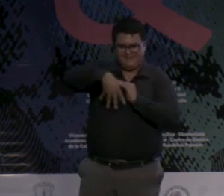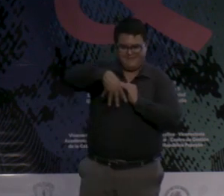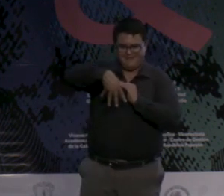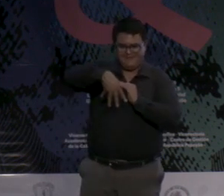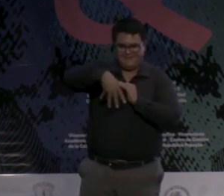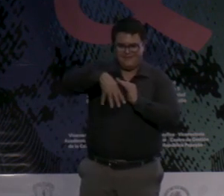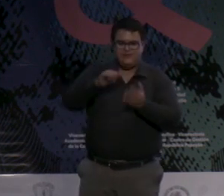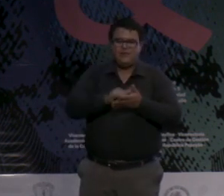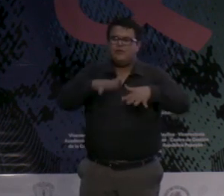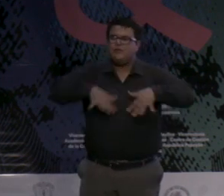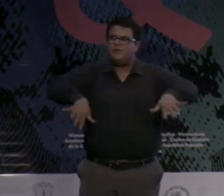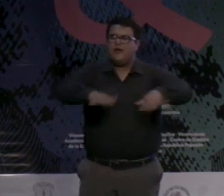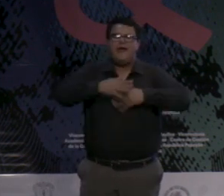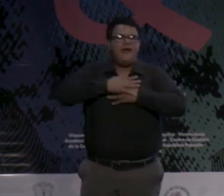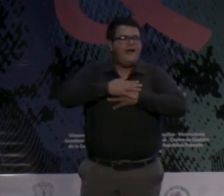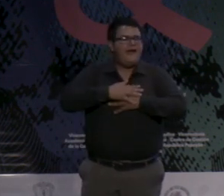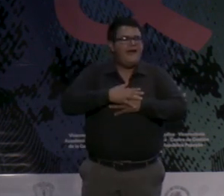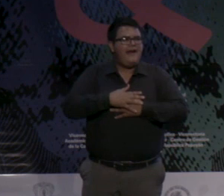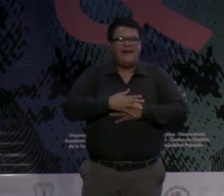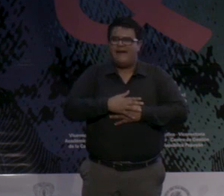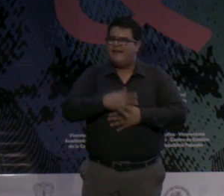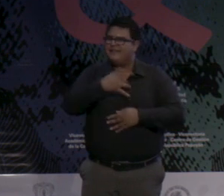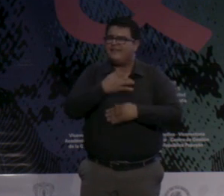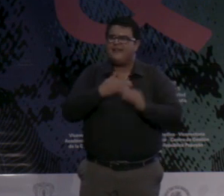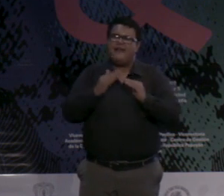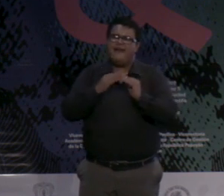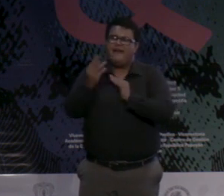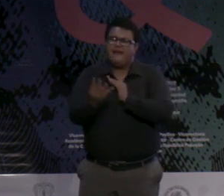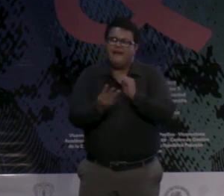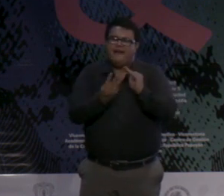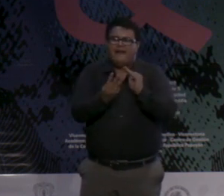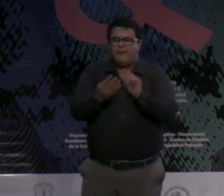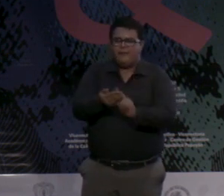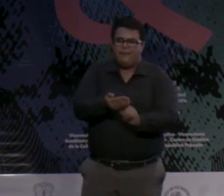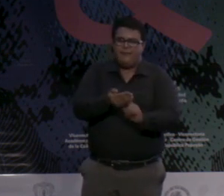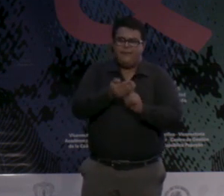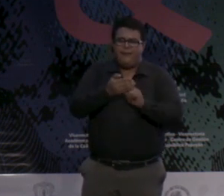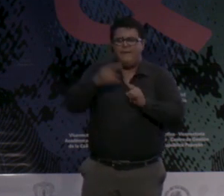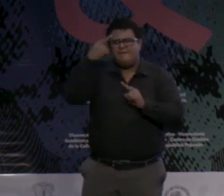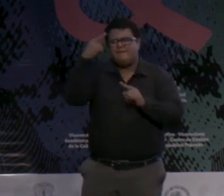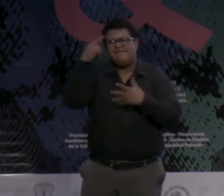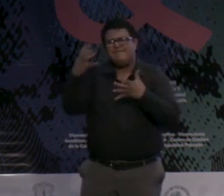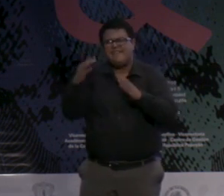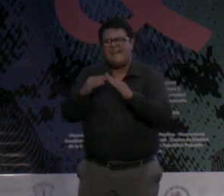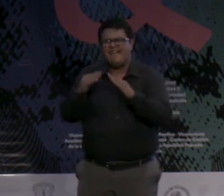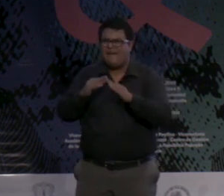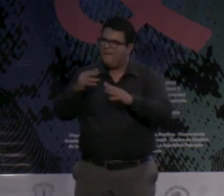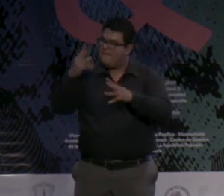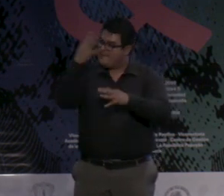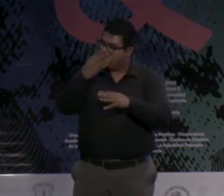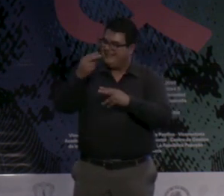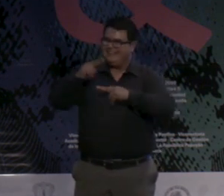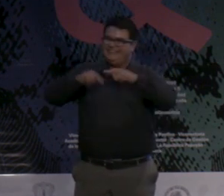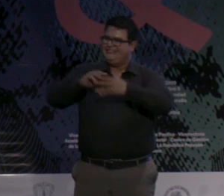vivir tranquilos y sintiéndose protegidos dentro de una casa y soñando con tener una casa mejor con su mamá al